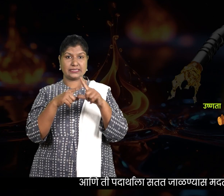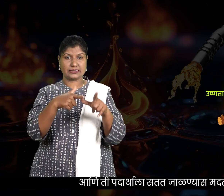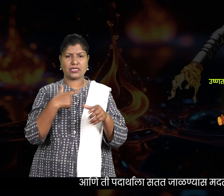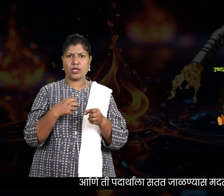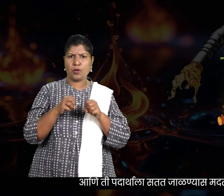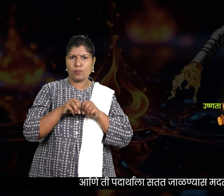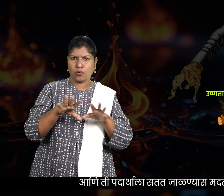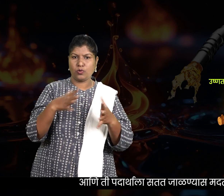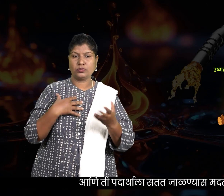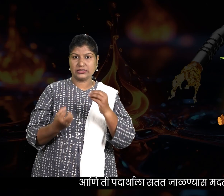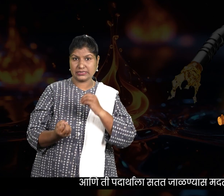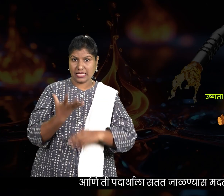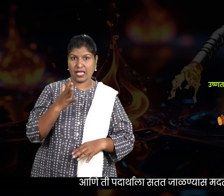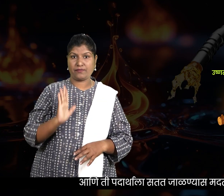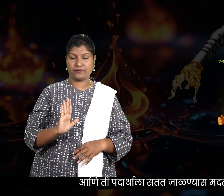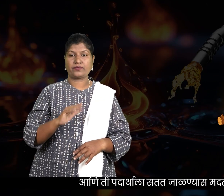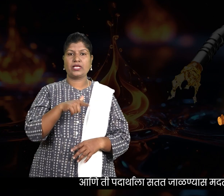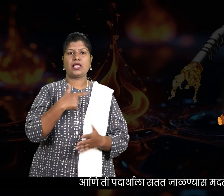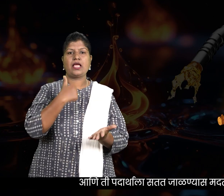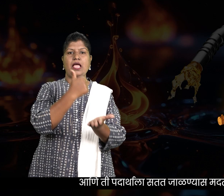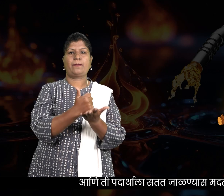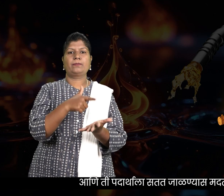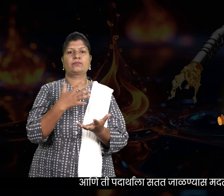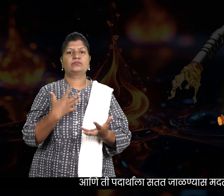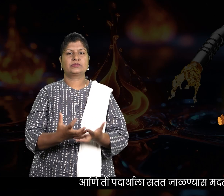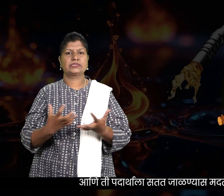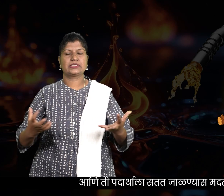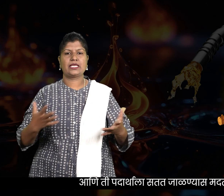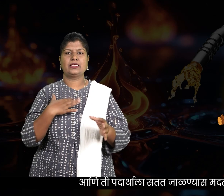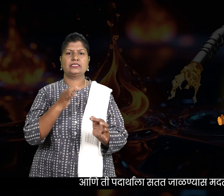आणि ती पदार्थाला सतत जाळण्यास मदत करते.